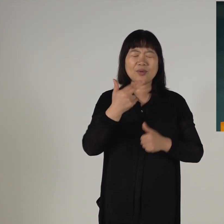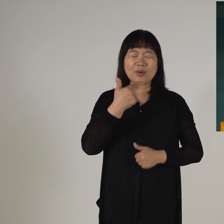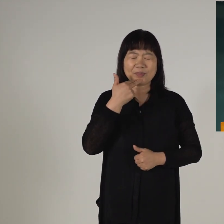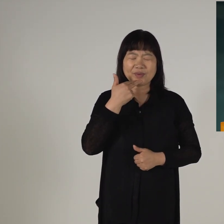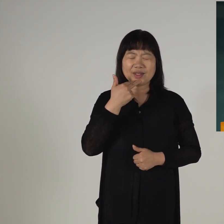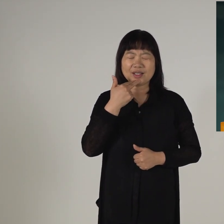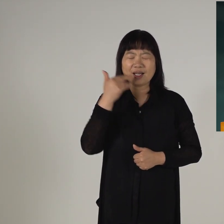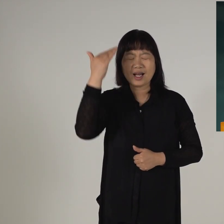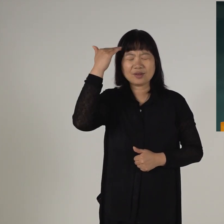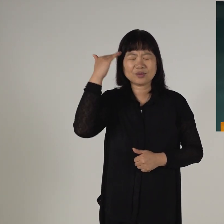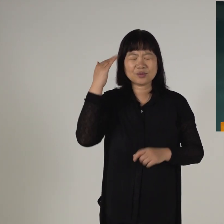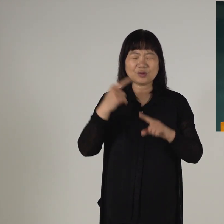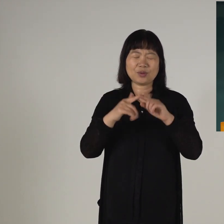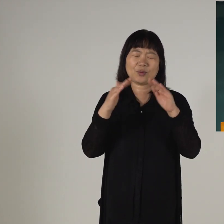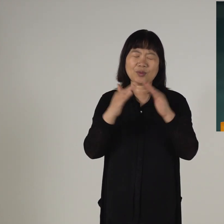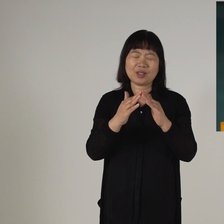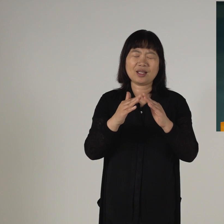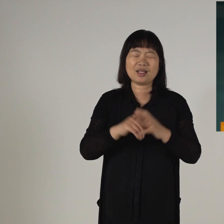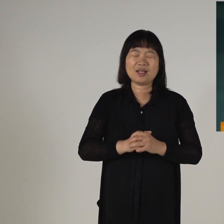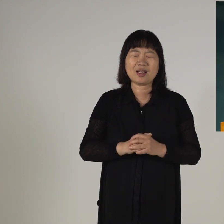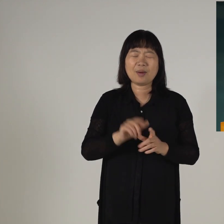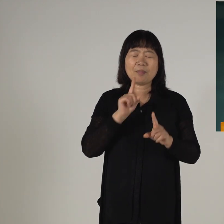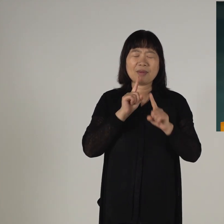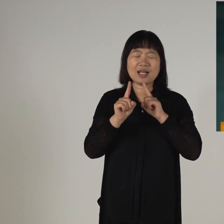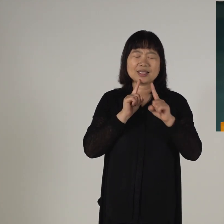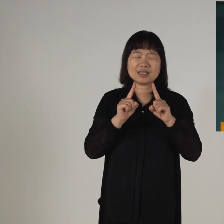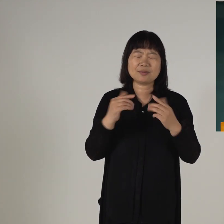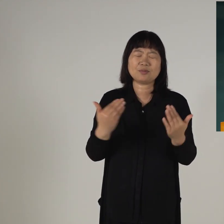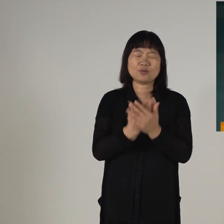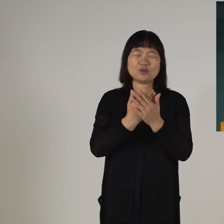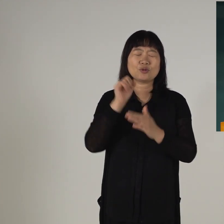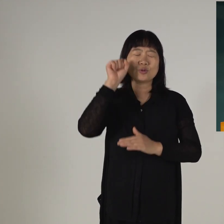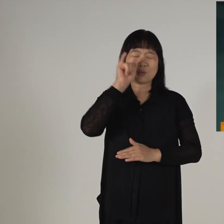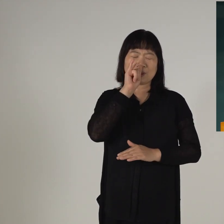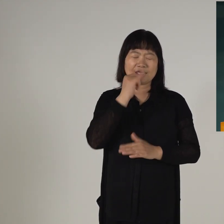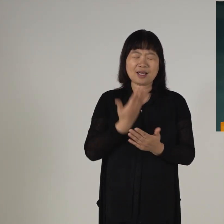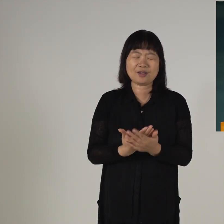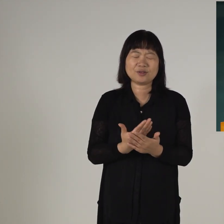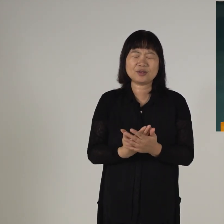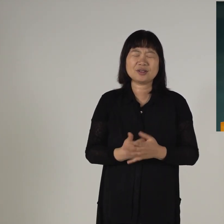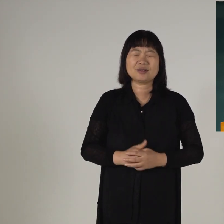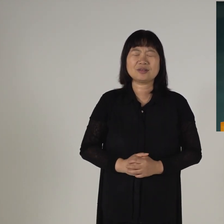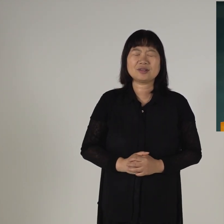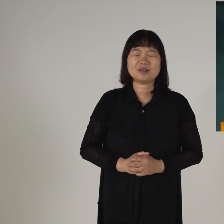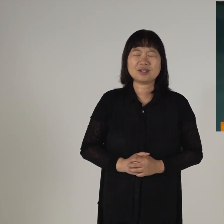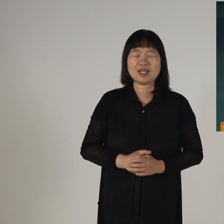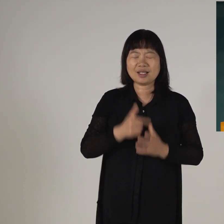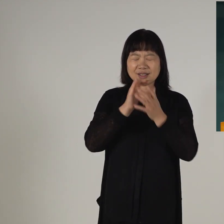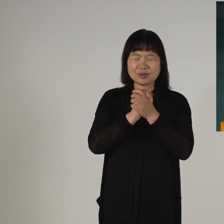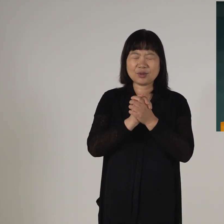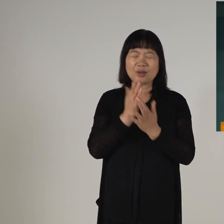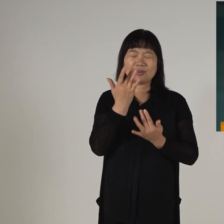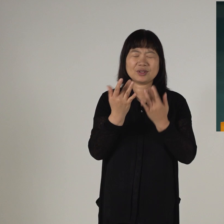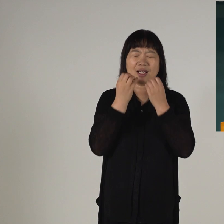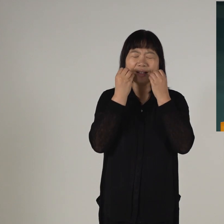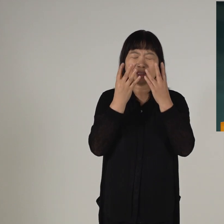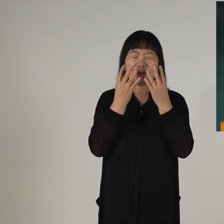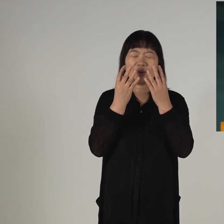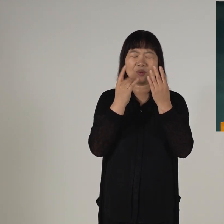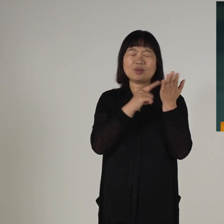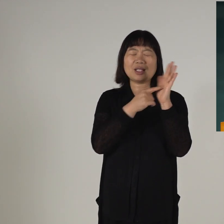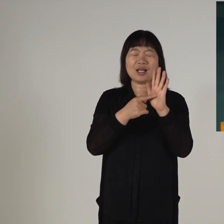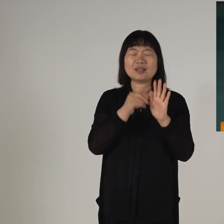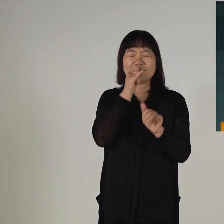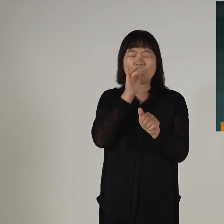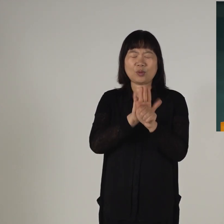조국 한국교회 말씀 부흥운동이 일어나게 하시고 기도의 불씨가 새로이 지펴질 수